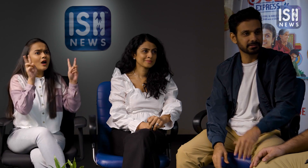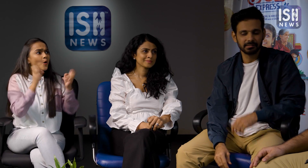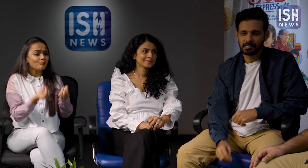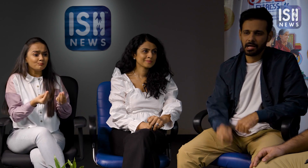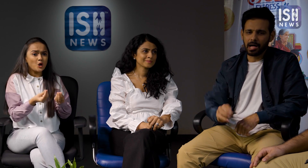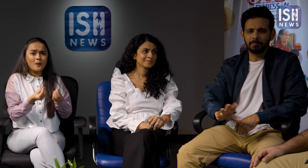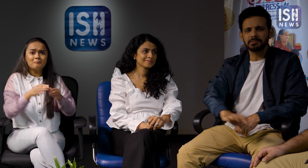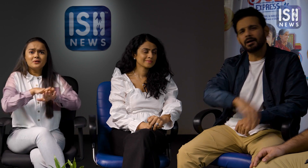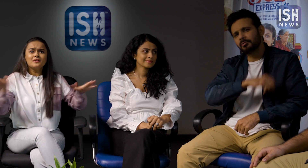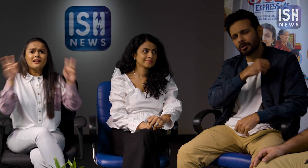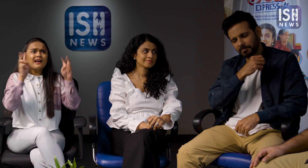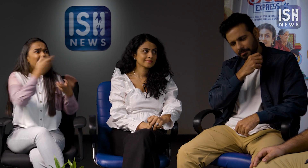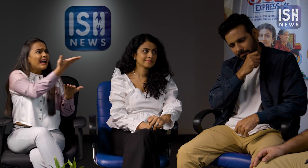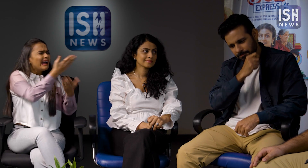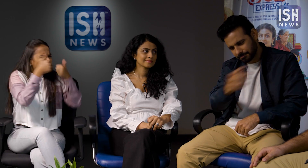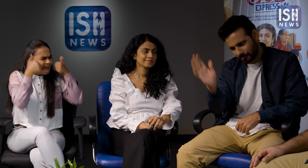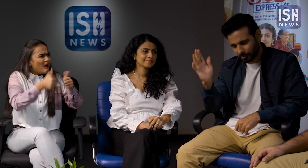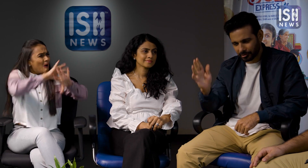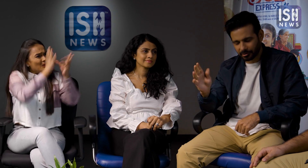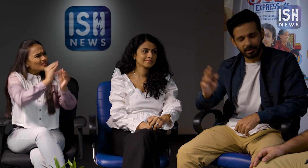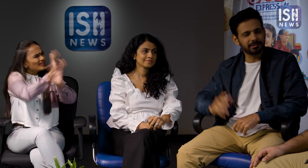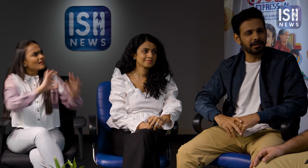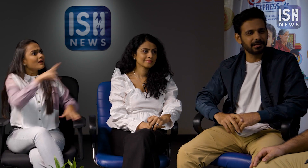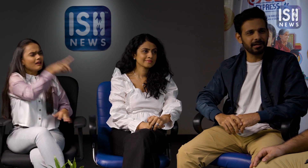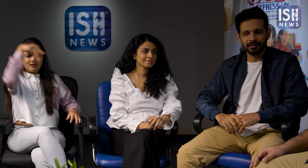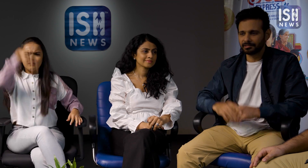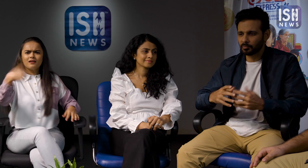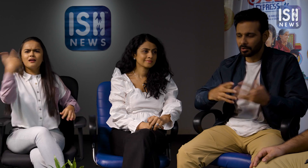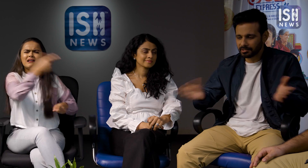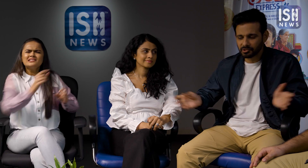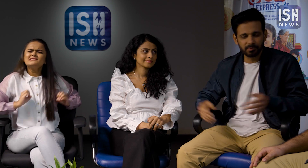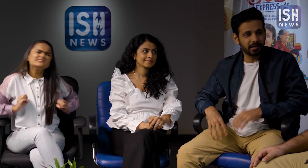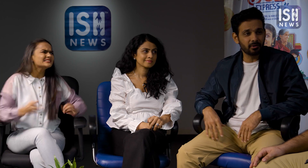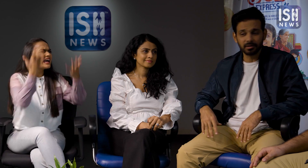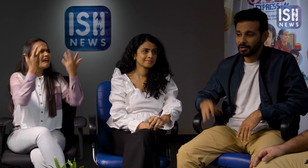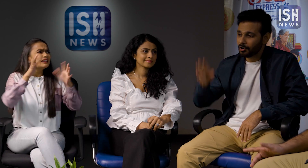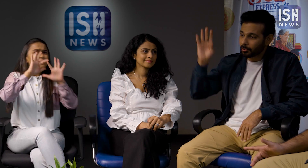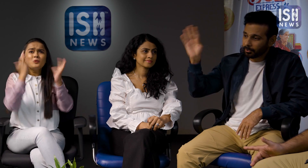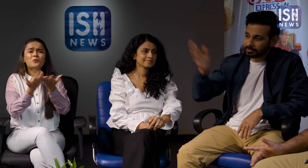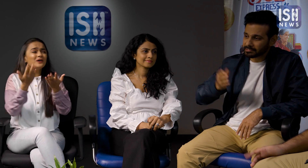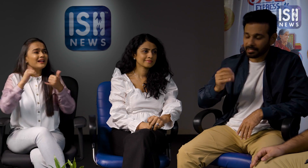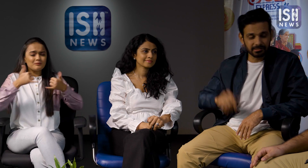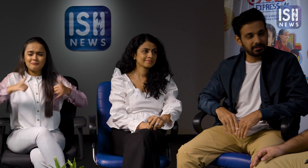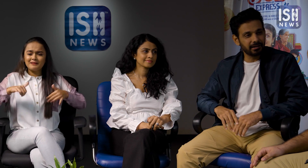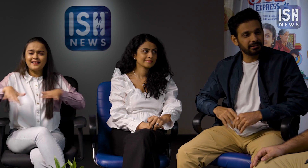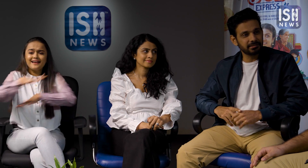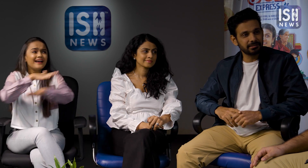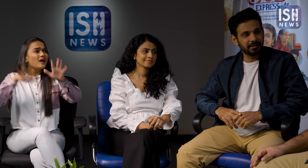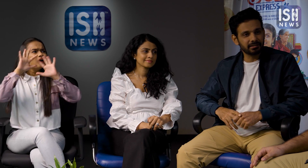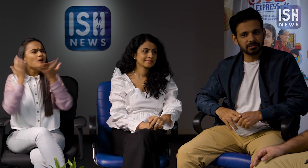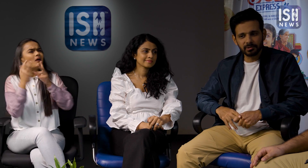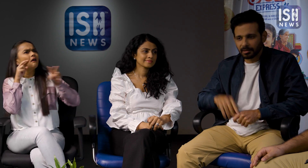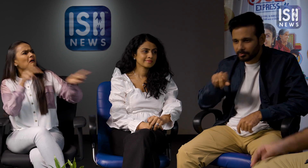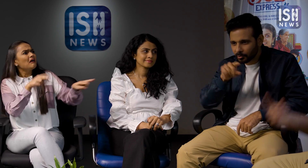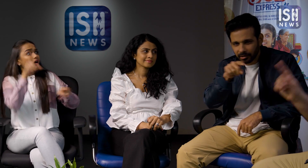आपके पास। आप लोग अपना करते रहिए, द वर्ल्ड इज योर प्लेग्राउंड। All these casting directors